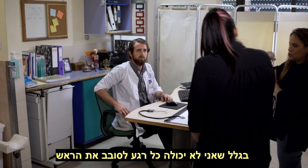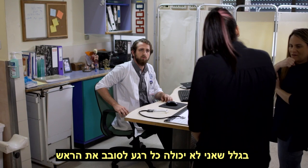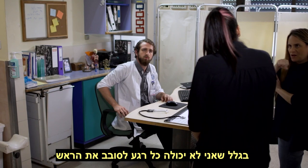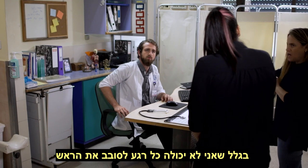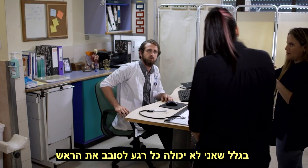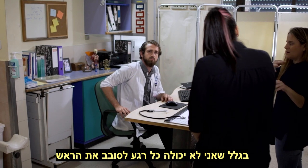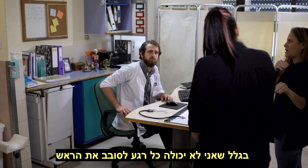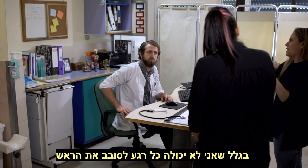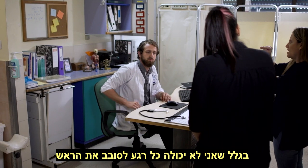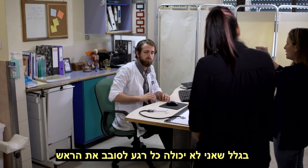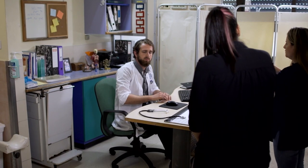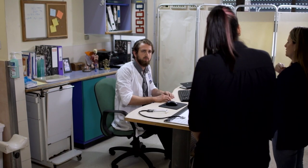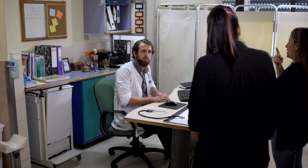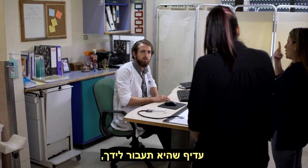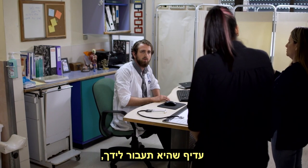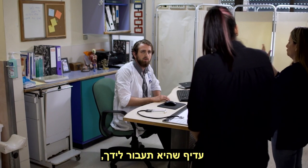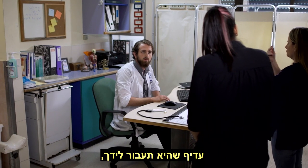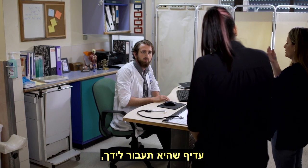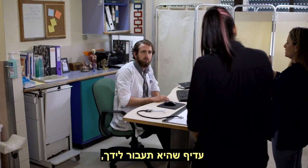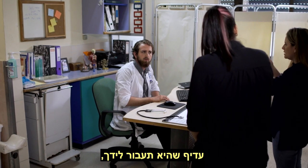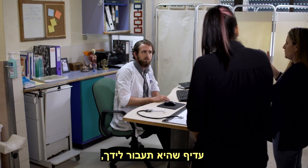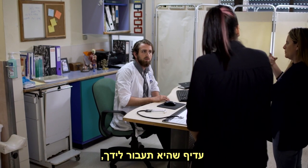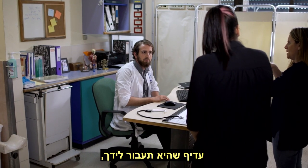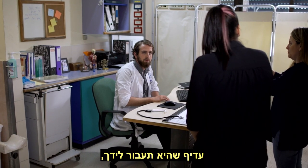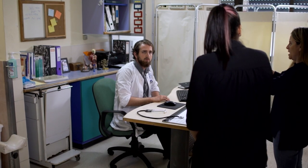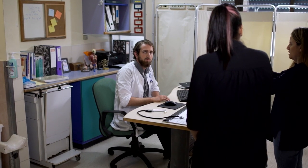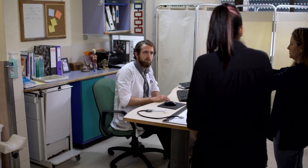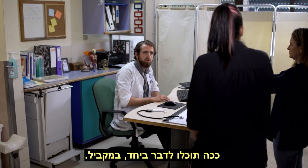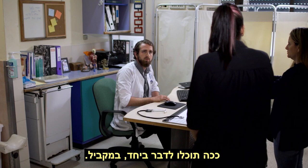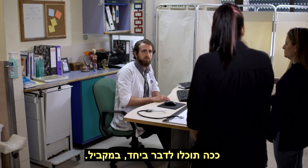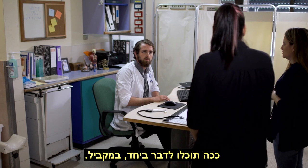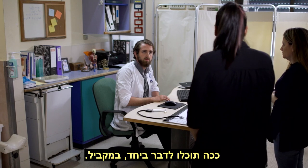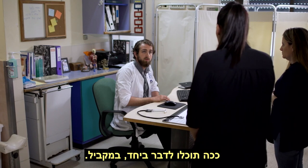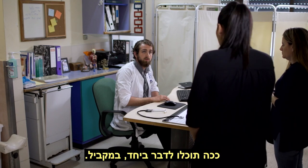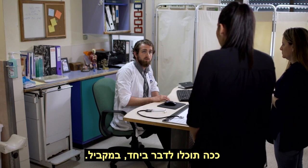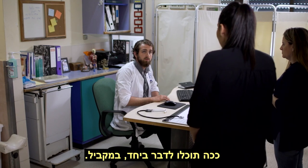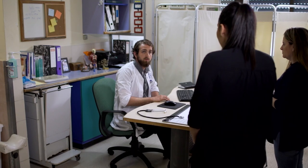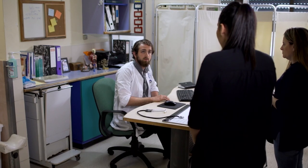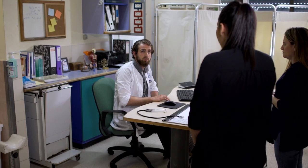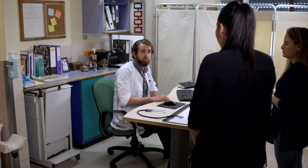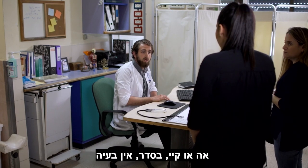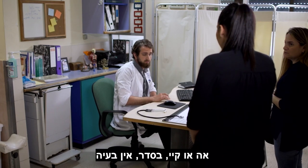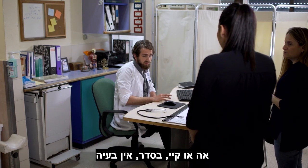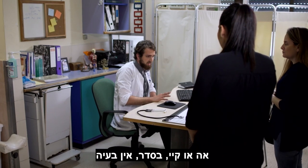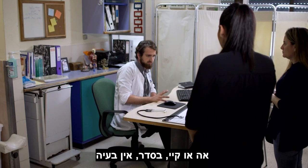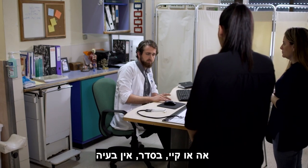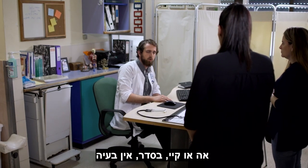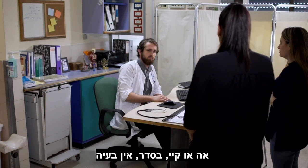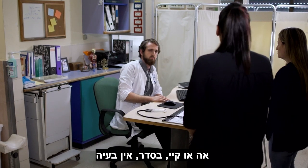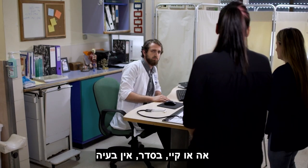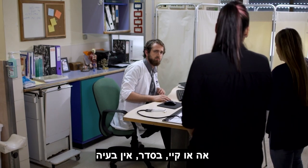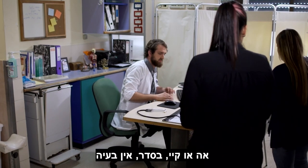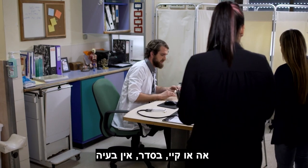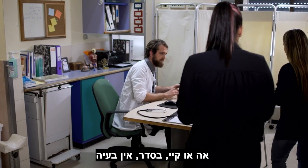בגלל שאני לא יכולה כל רגע לסובב את הראש. עדיף שהיא תעבור לידך, ככה תוכלו לדבר ביחד במקביל.